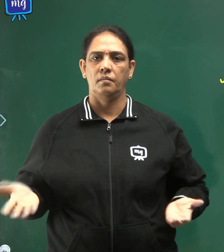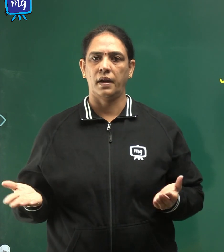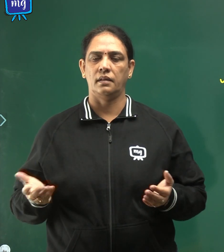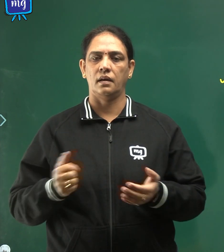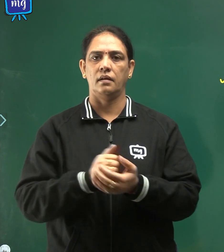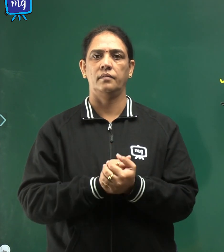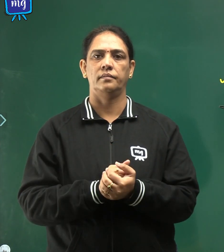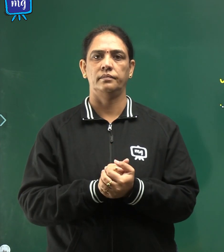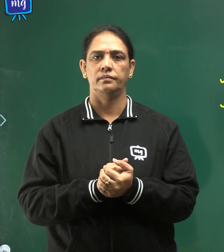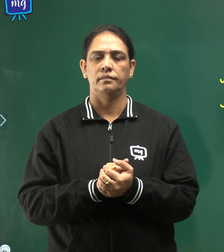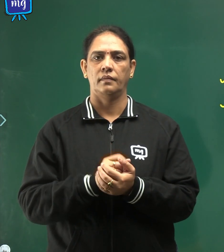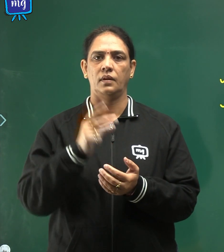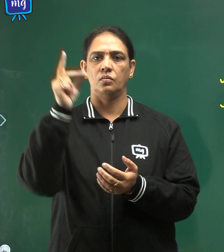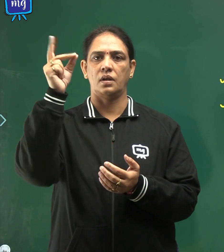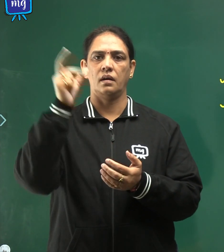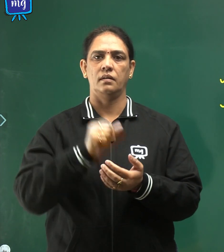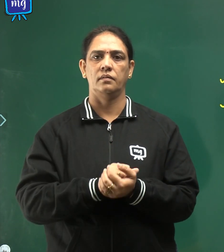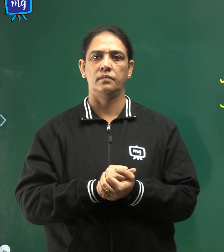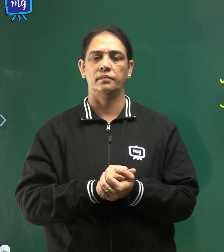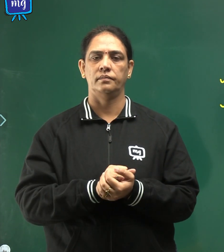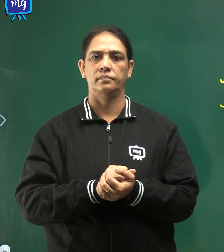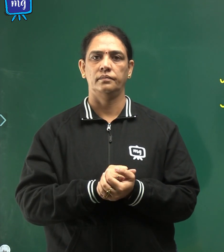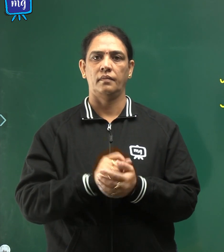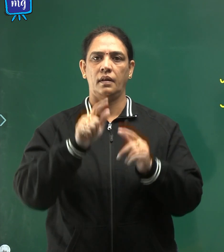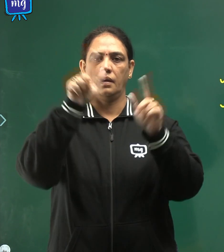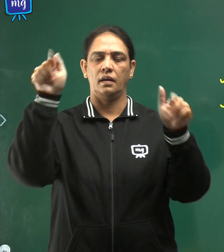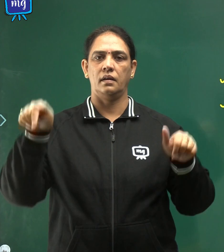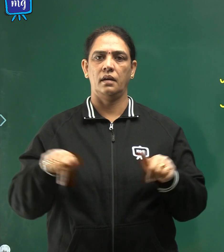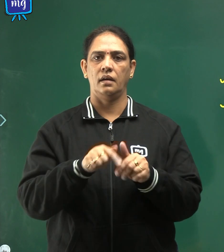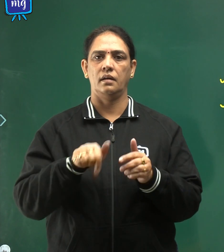प्रायिकता, दूसरा ईंट की